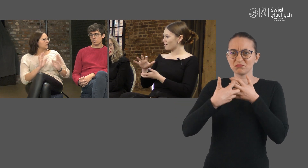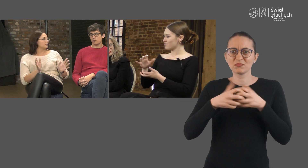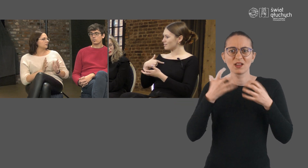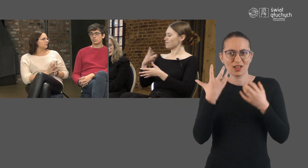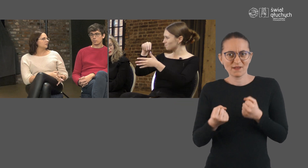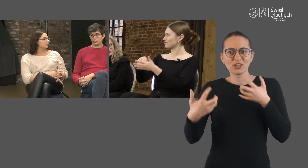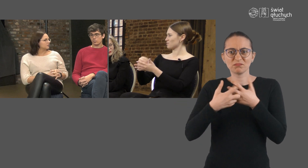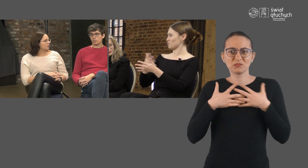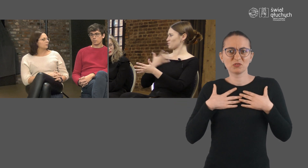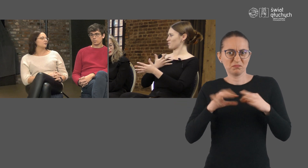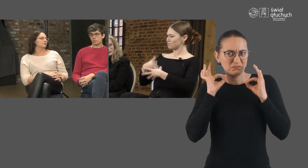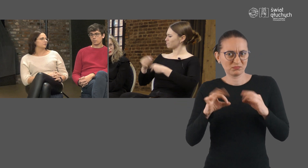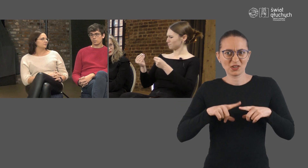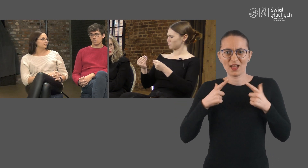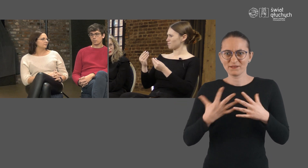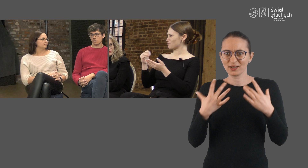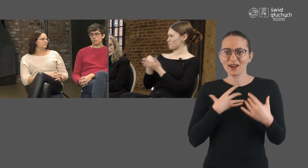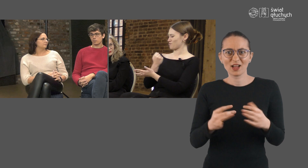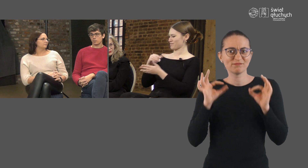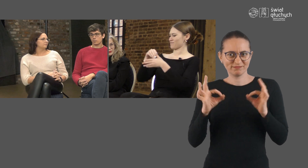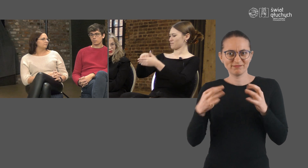powinnam należeć od samego początku.